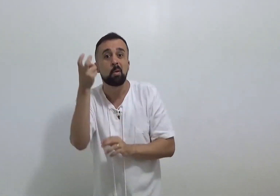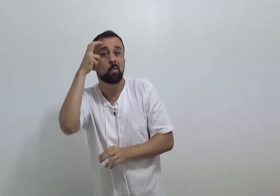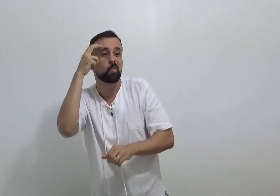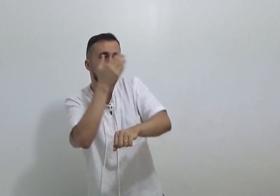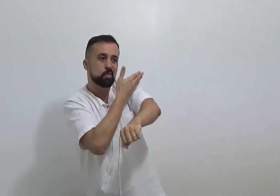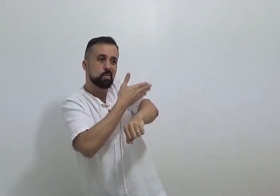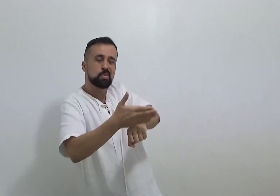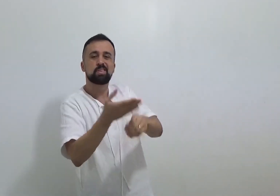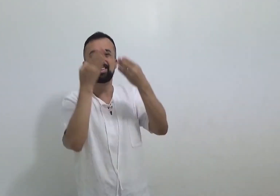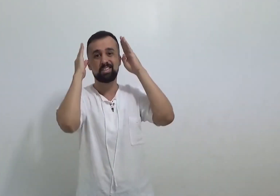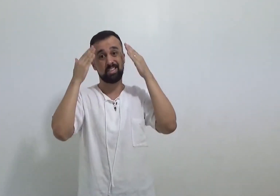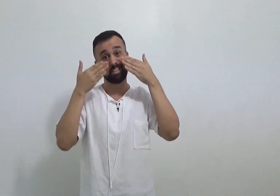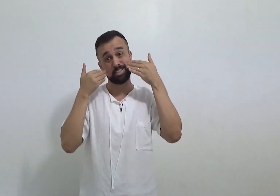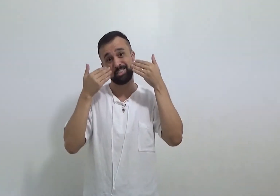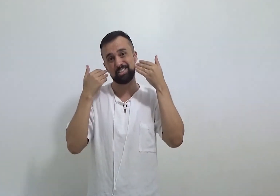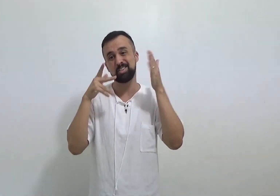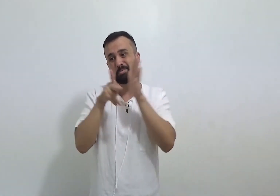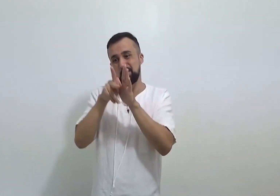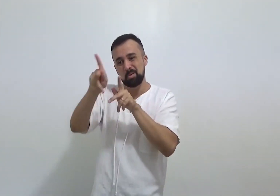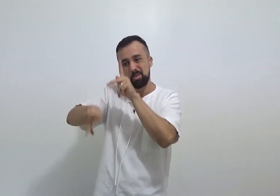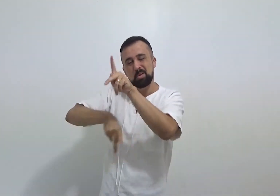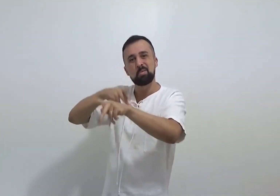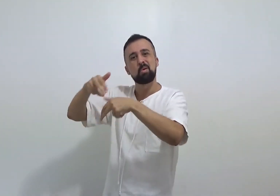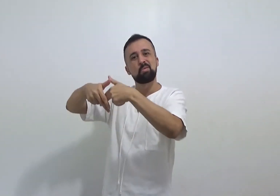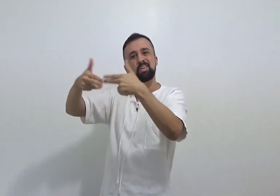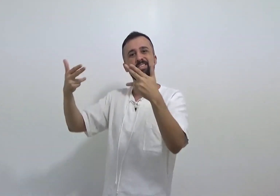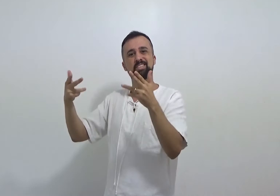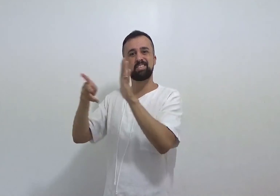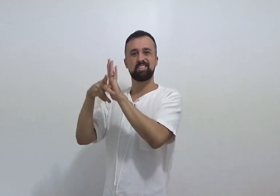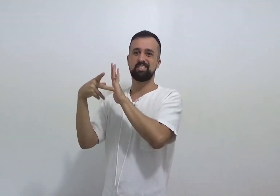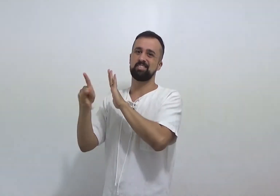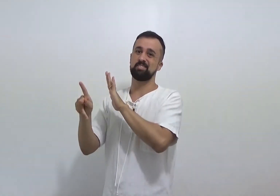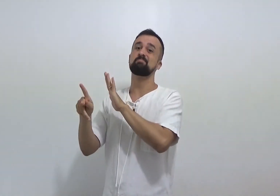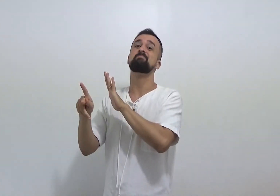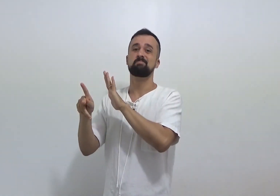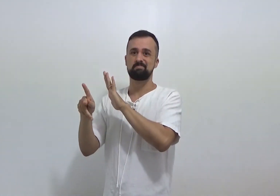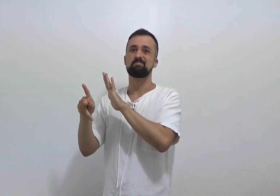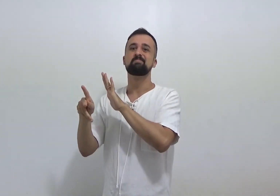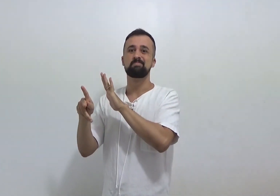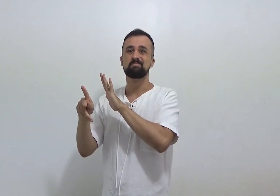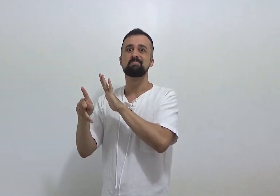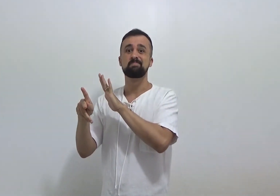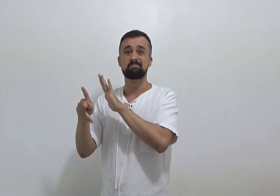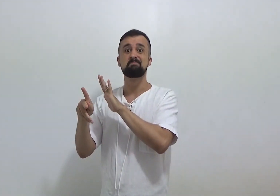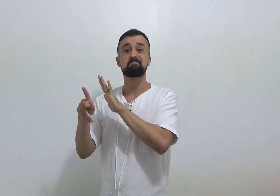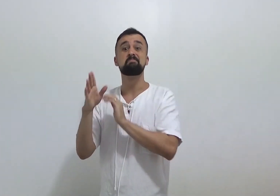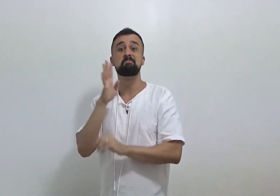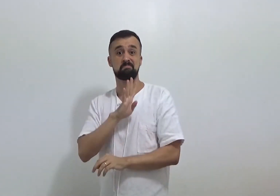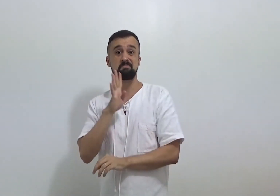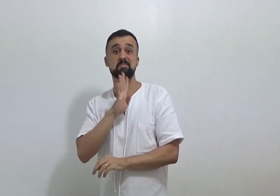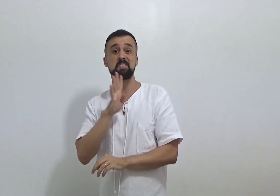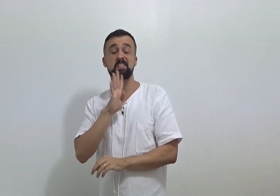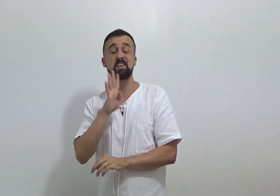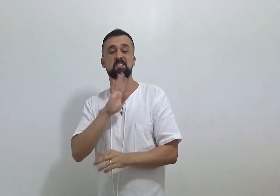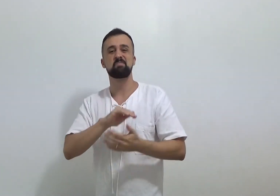para conscientizar e também divulgar a cultura e os costumes do seu